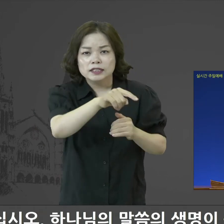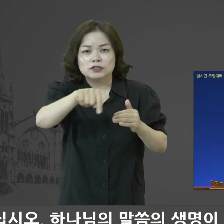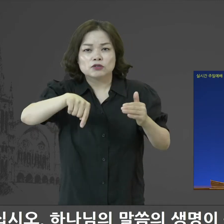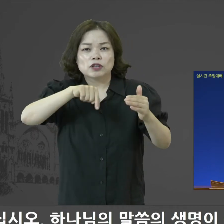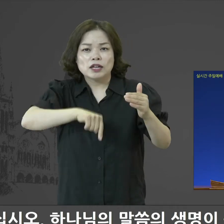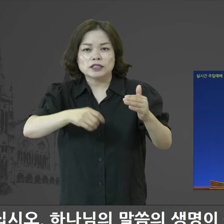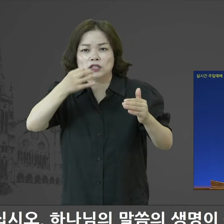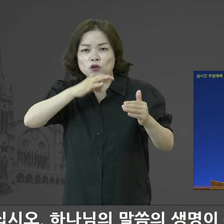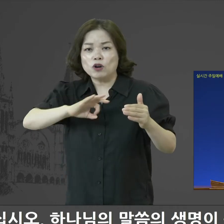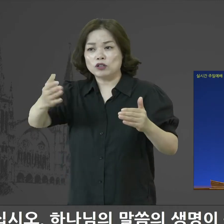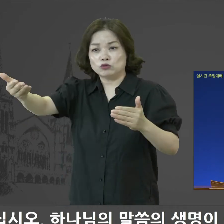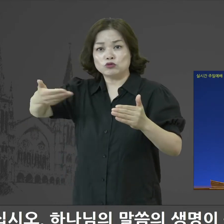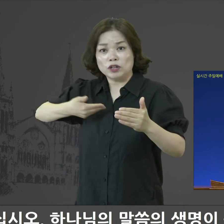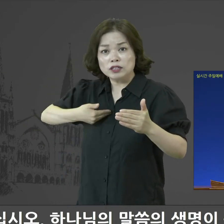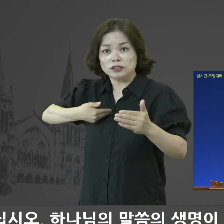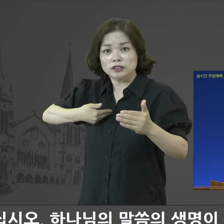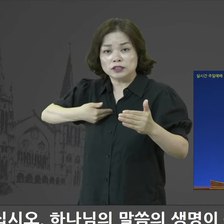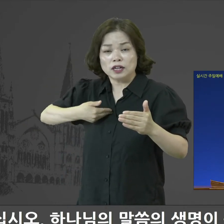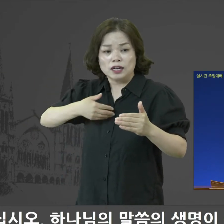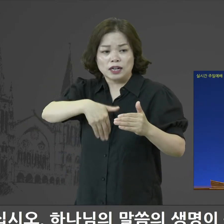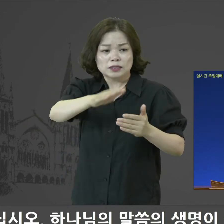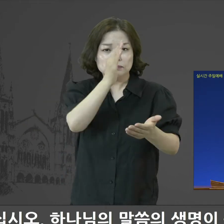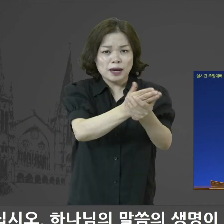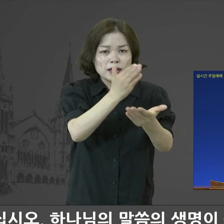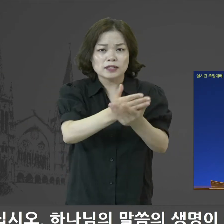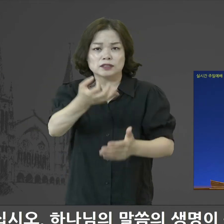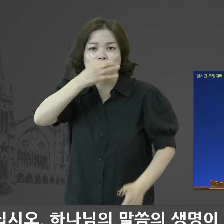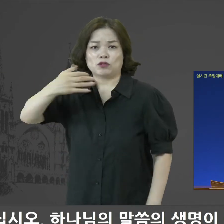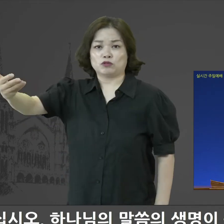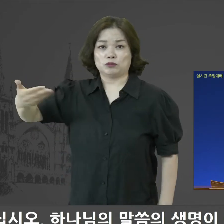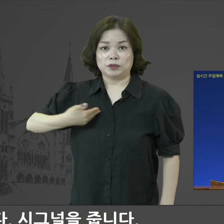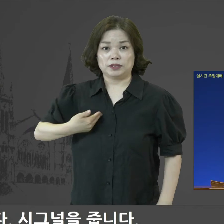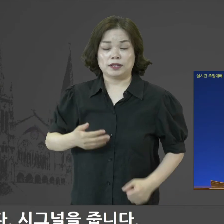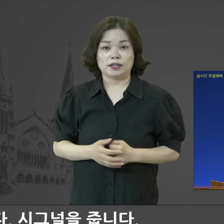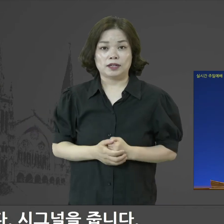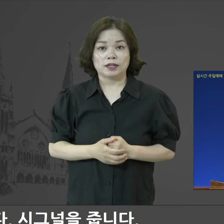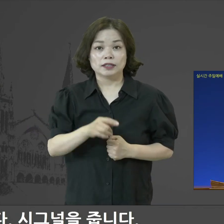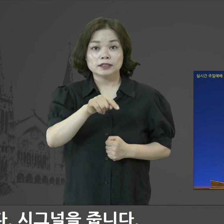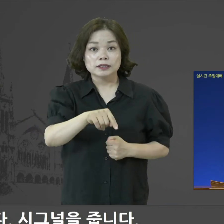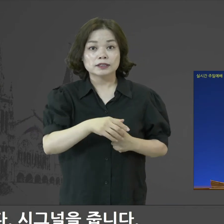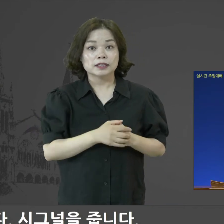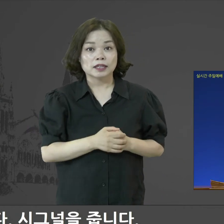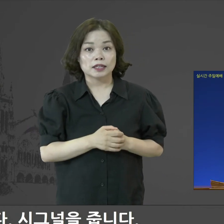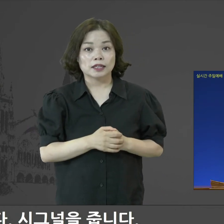준다는 겁니다. 가면 안 된다라고 시그널을 준다는 겁니다. 근데 그